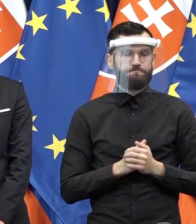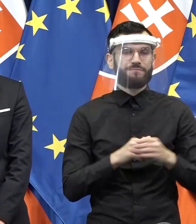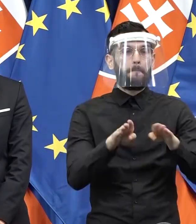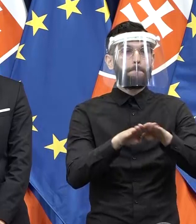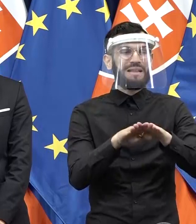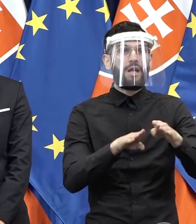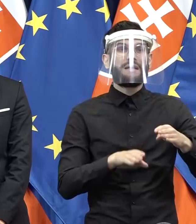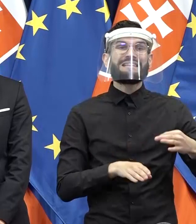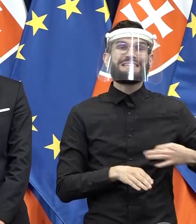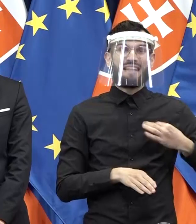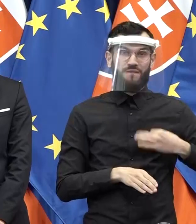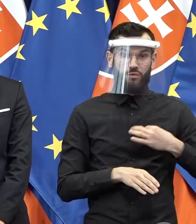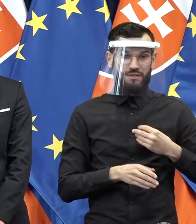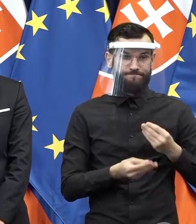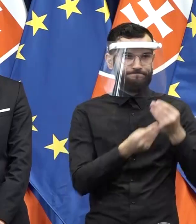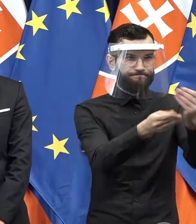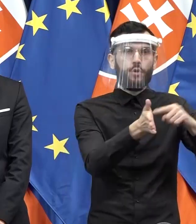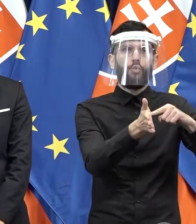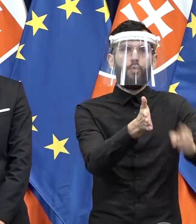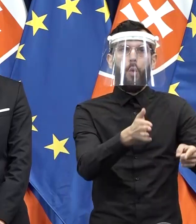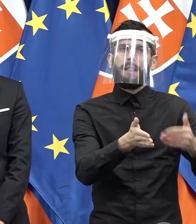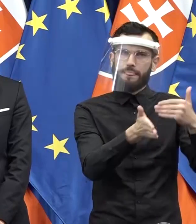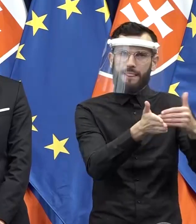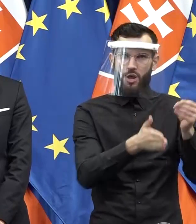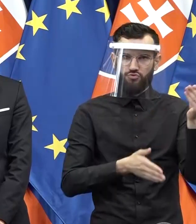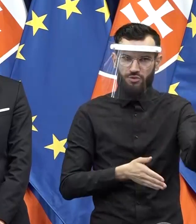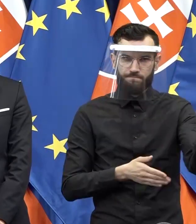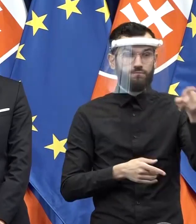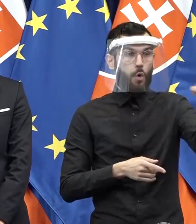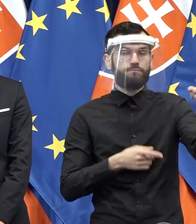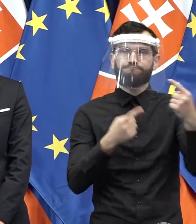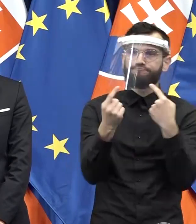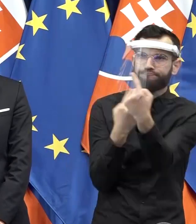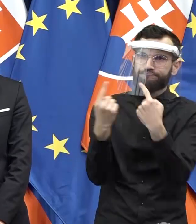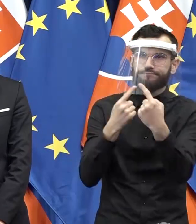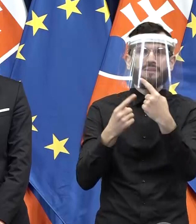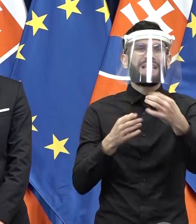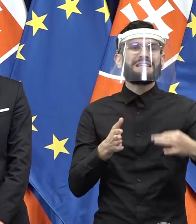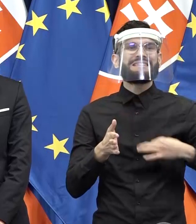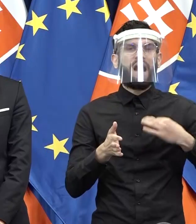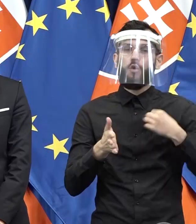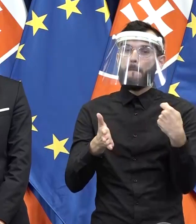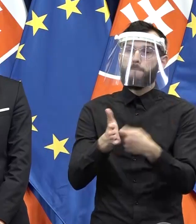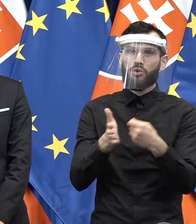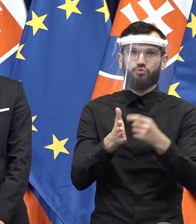zdravotníctva dostane dnes za úlohu vyrokovať so zdravotnými poisťovňami